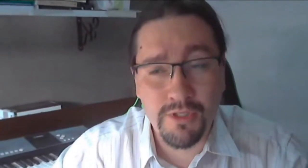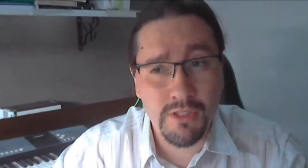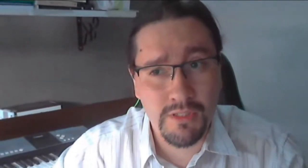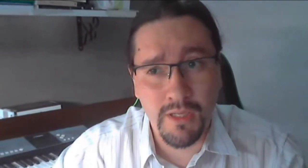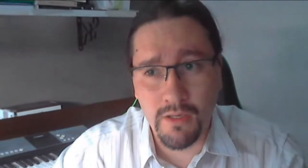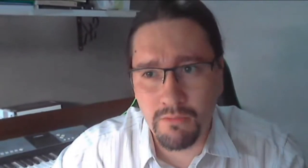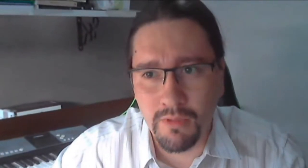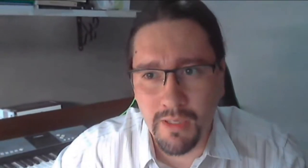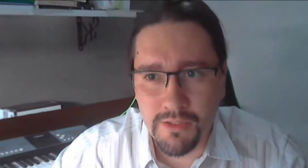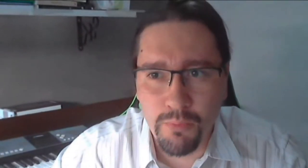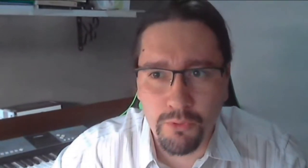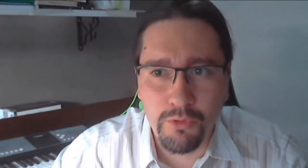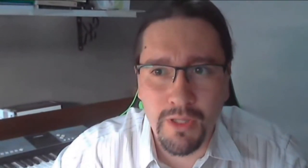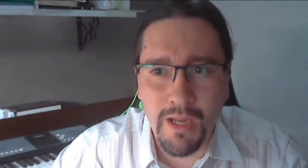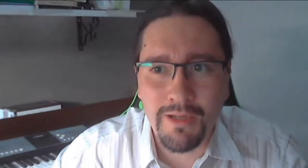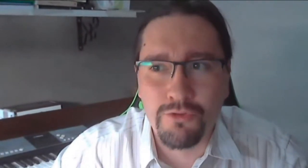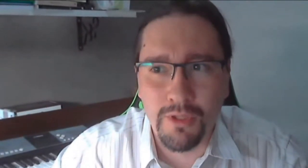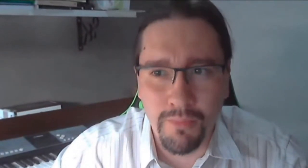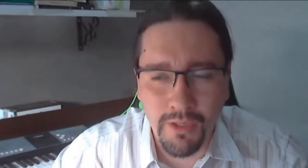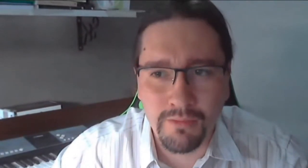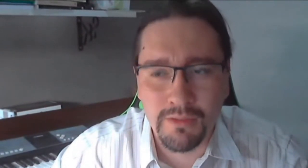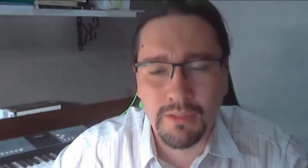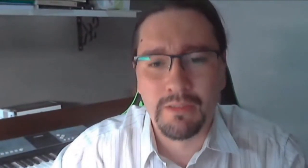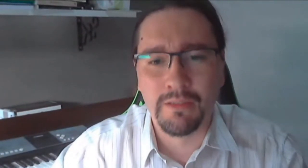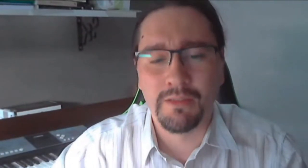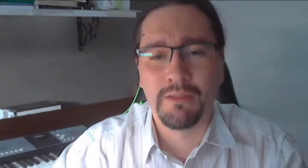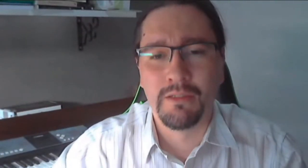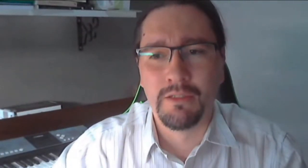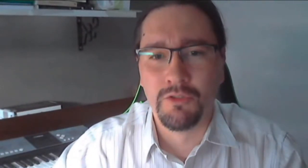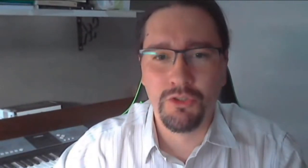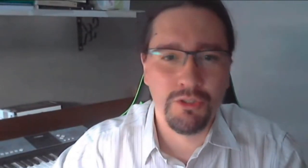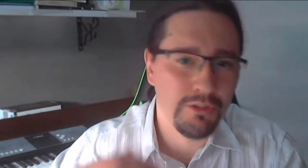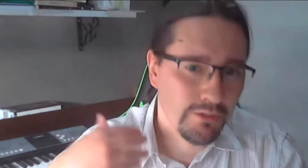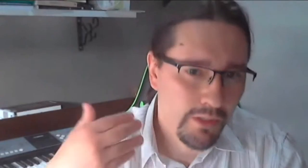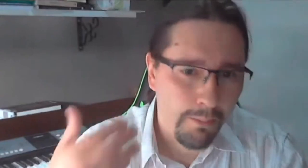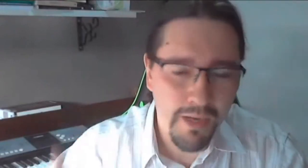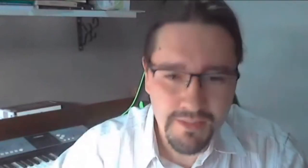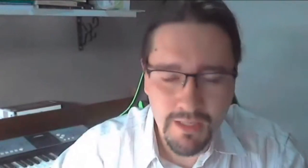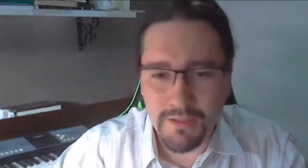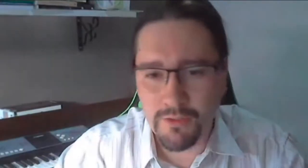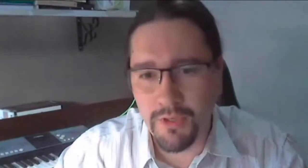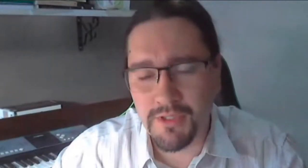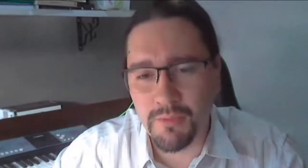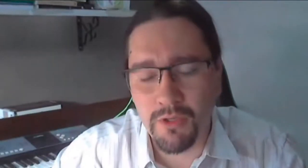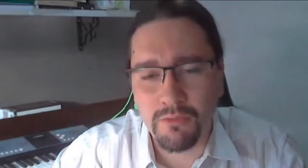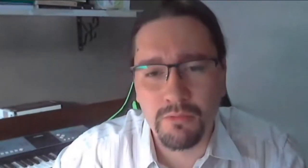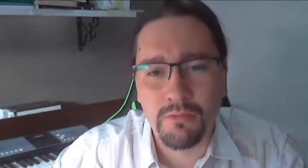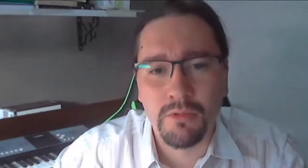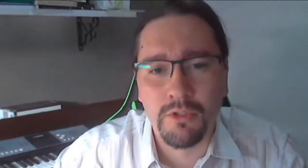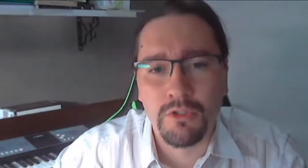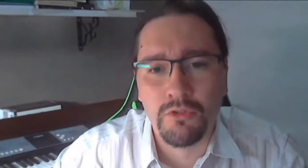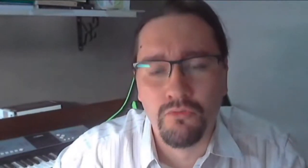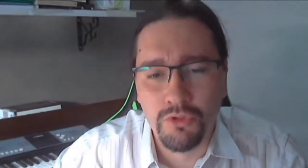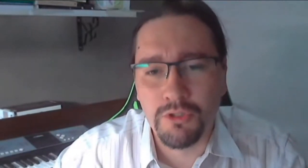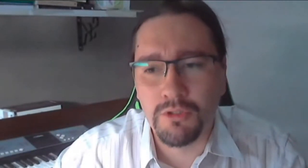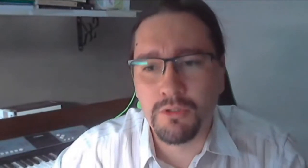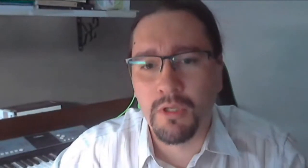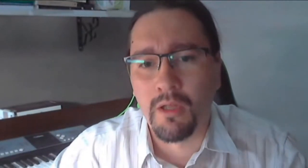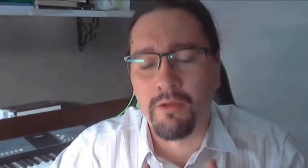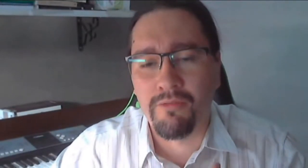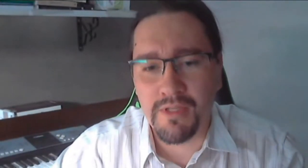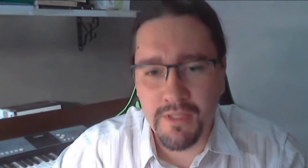né, vocês terão essa oportunidade também, né, de passar esse conhecimento,